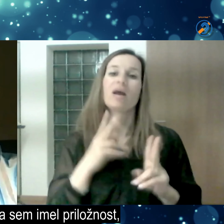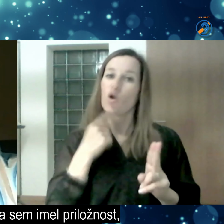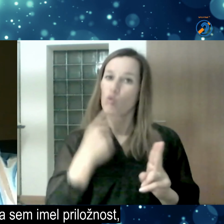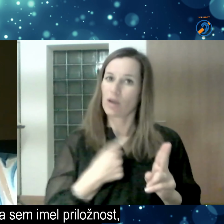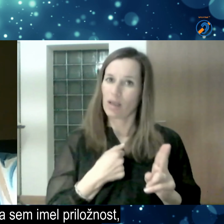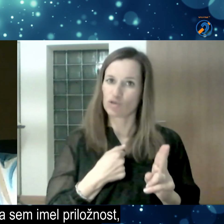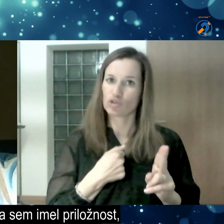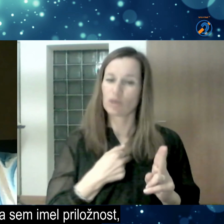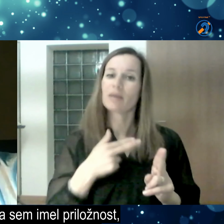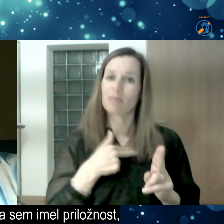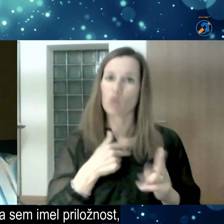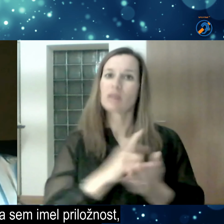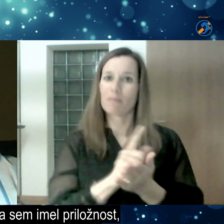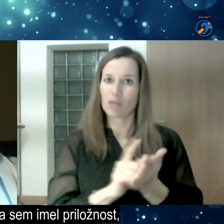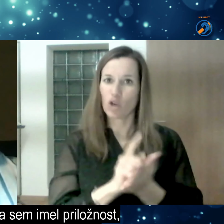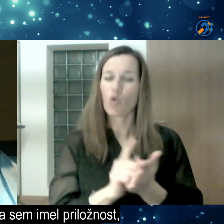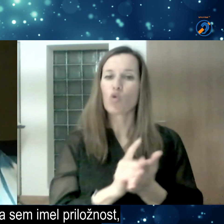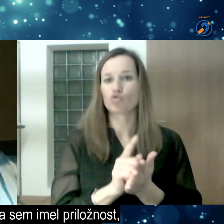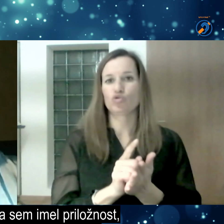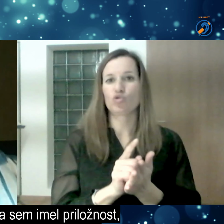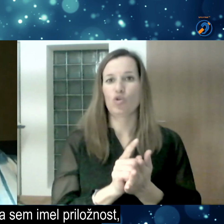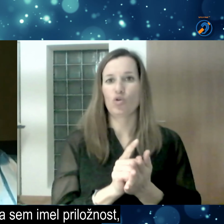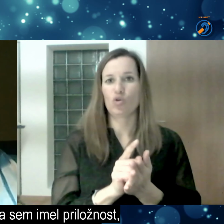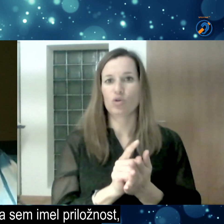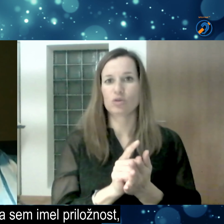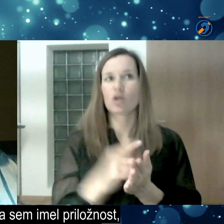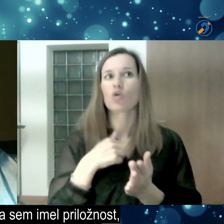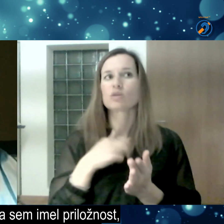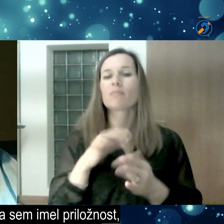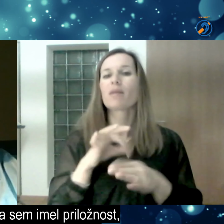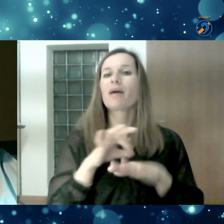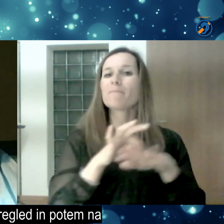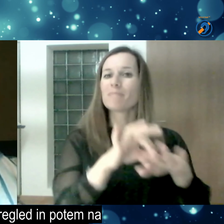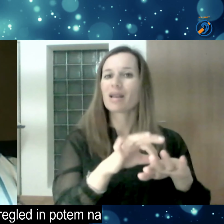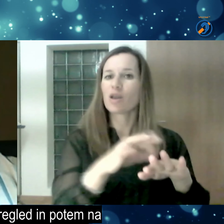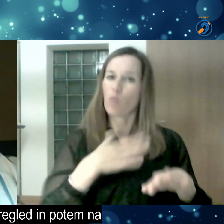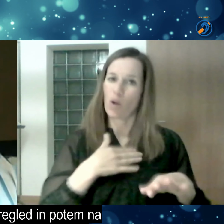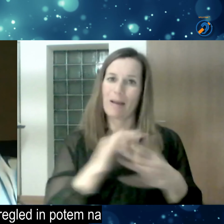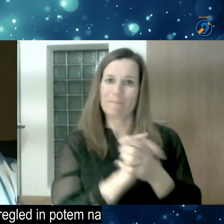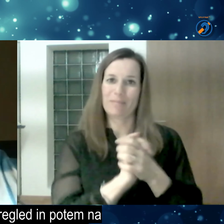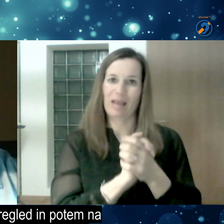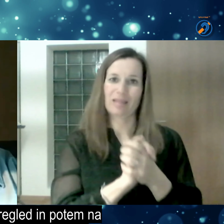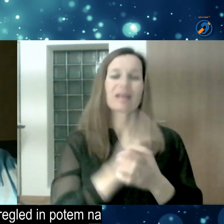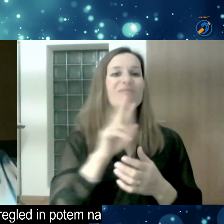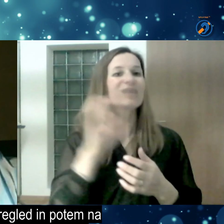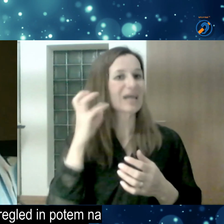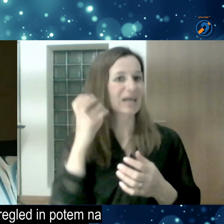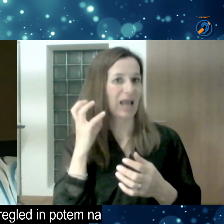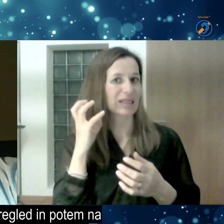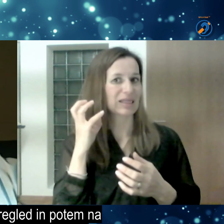imel priložnost, ko sem peljal svojega prijatelja v Kranj